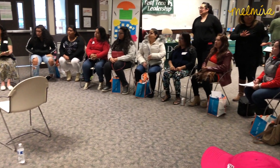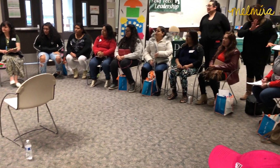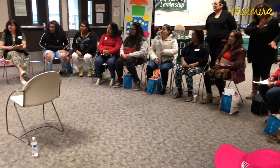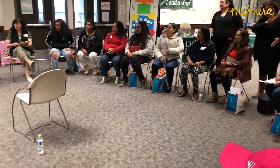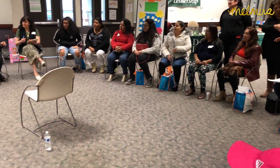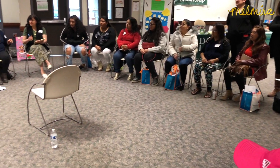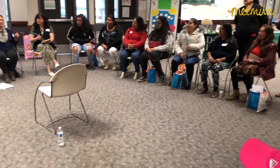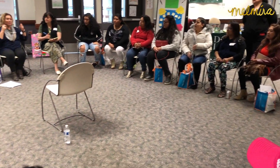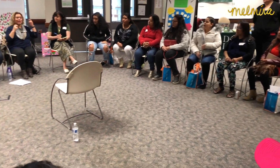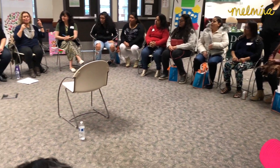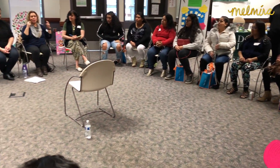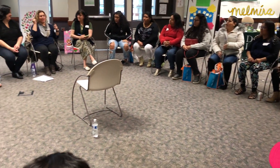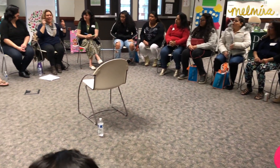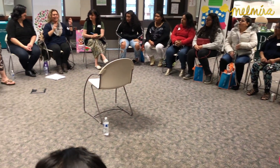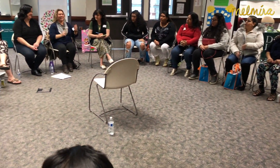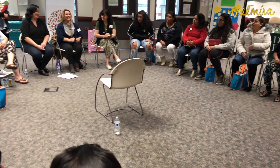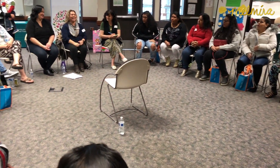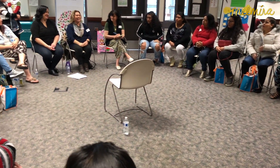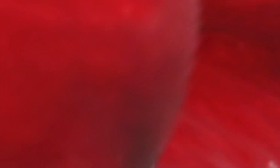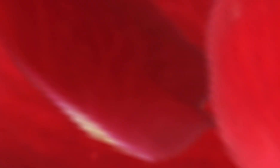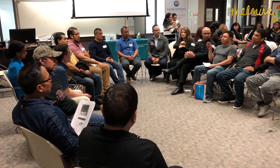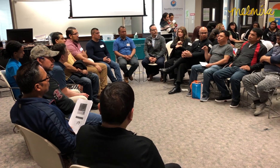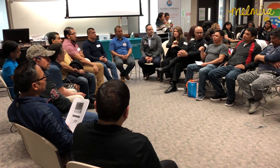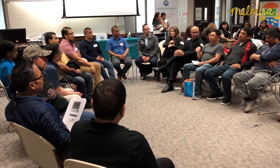los años y qué es lo que había hecho este.